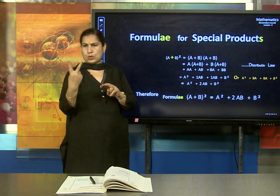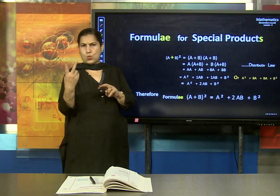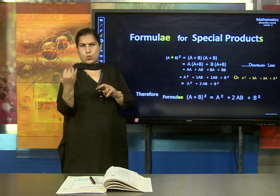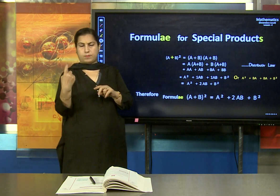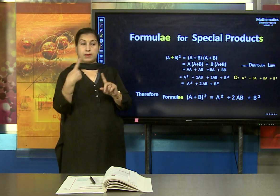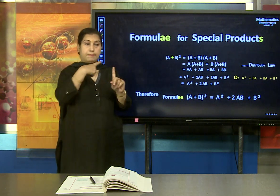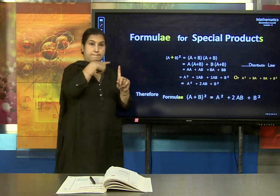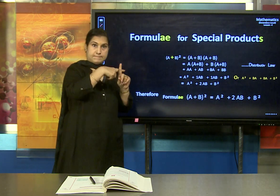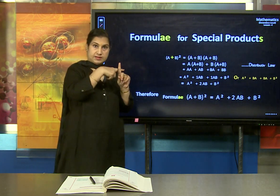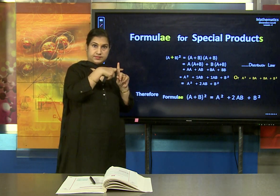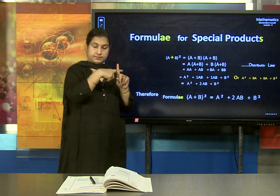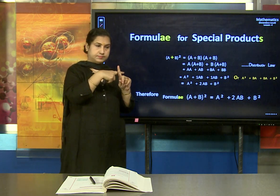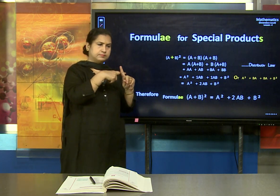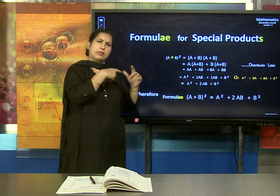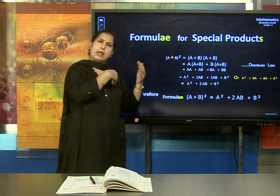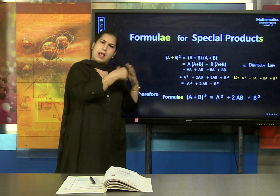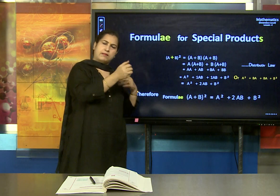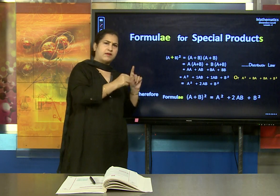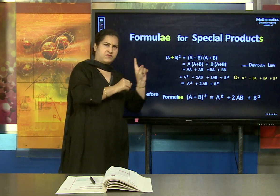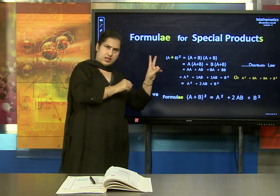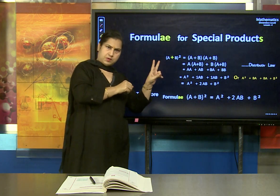अगर हमारे पास कोई भी 2 नंबर हैं, उसको हम